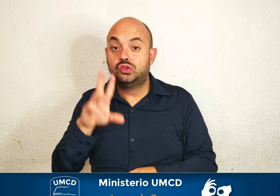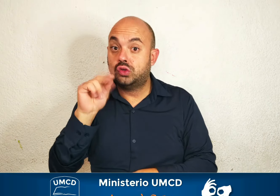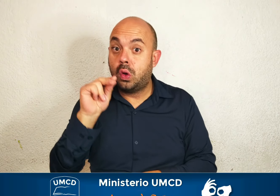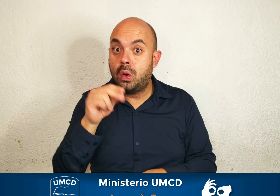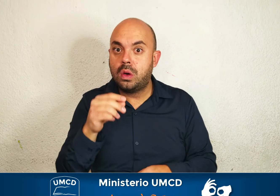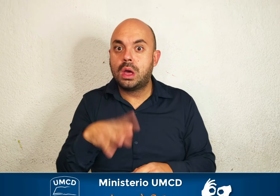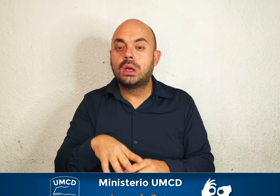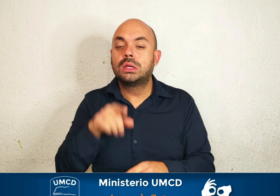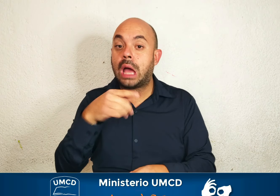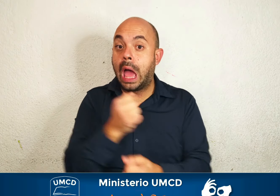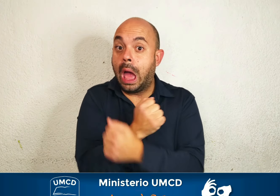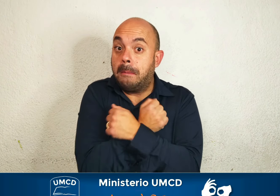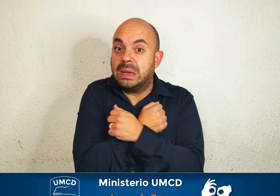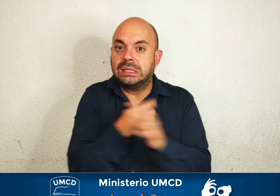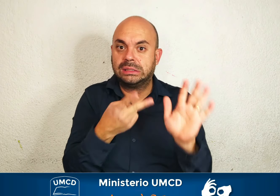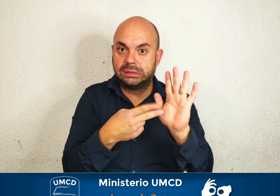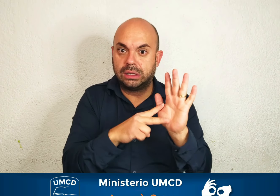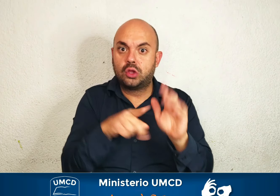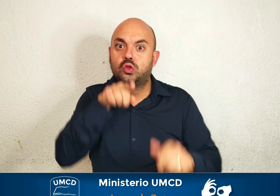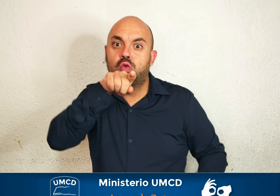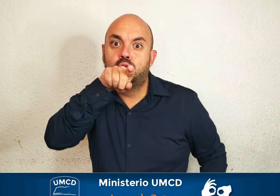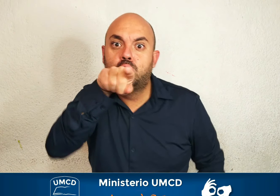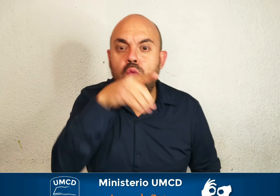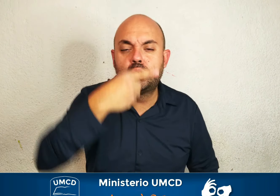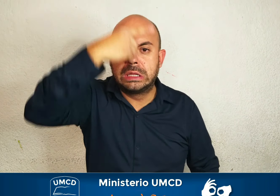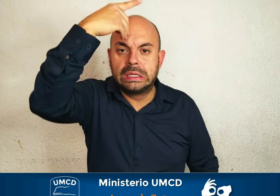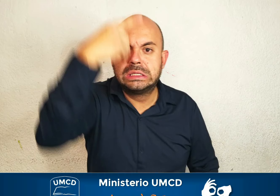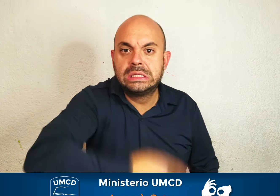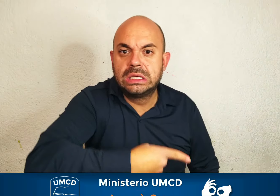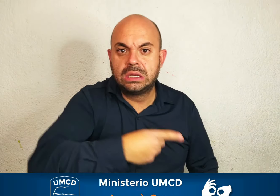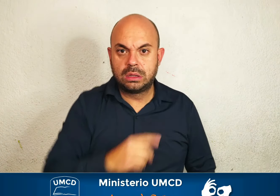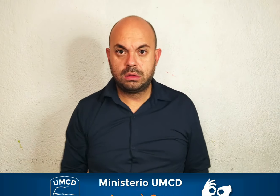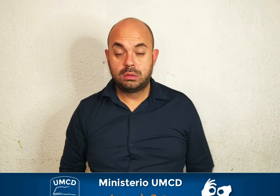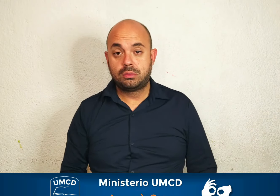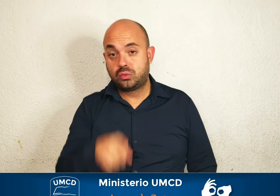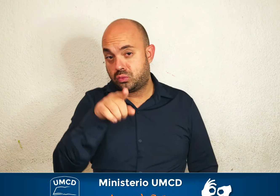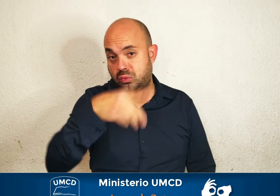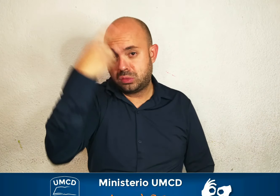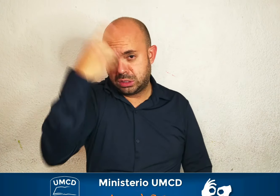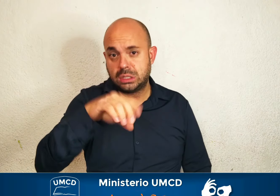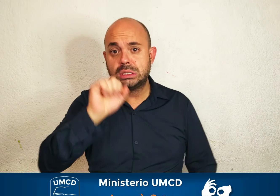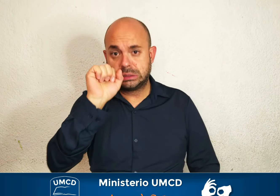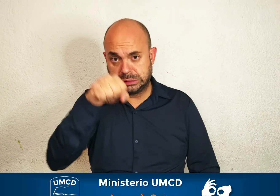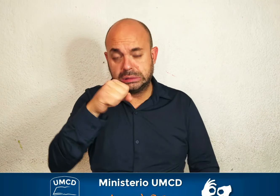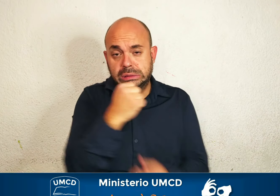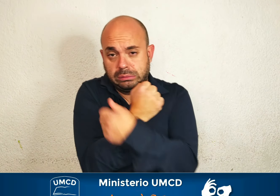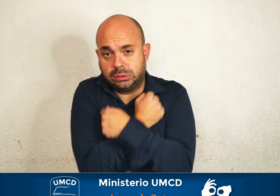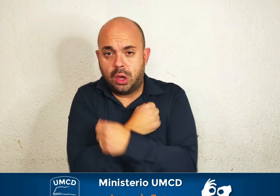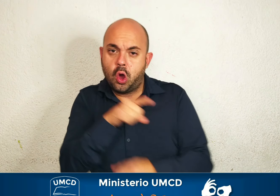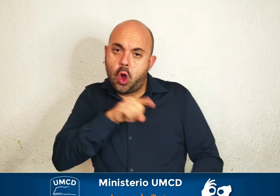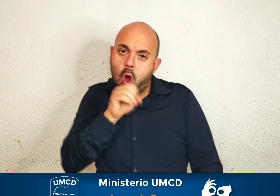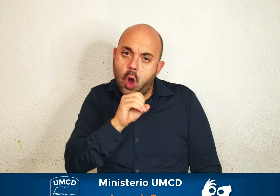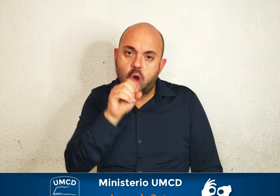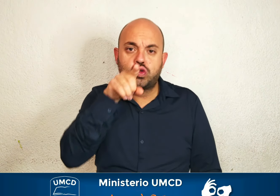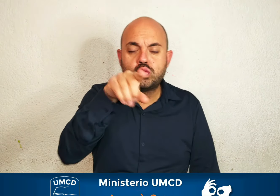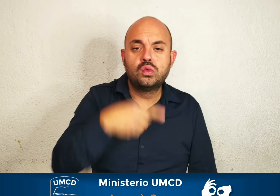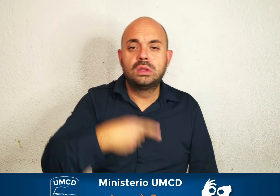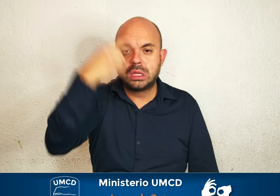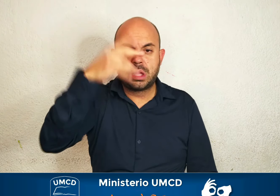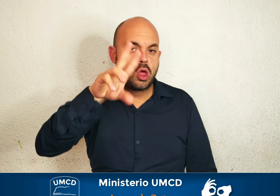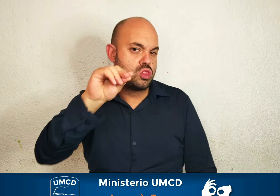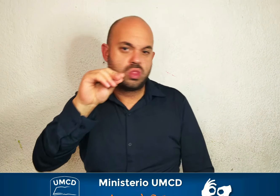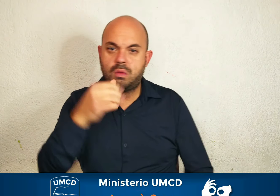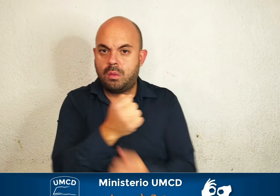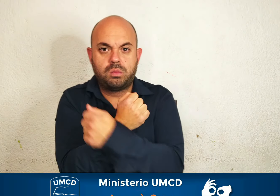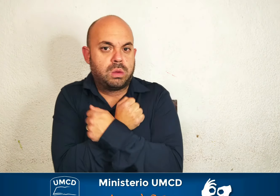es el pensamiento que el mundo enseña. El verdadero amor es entregado. Cuando el Señor Jesucristo le